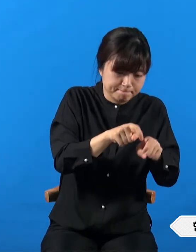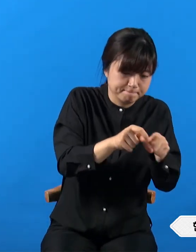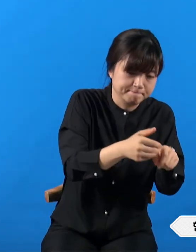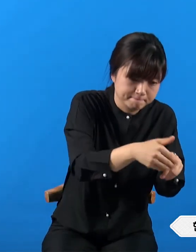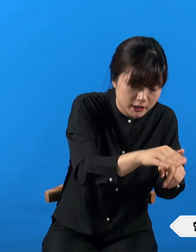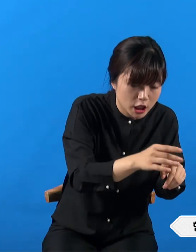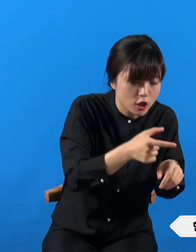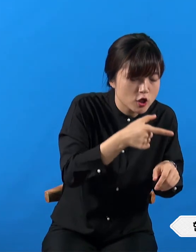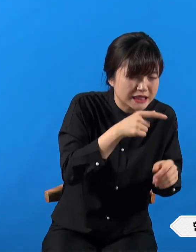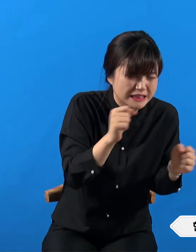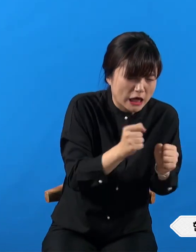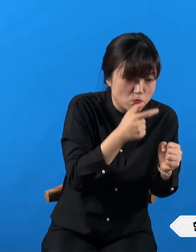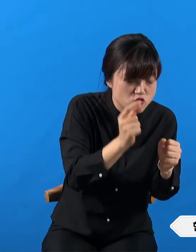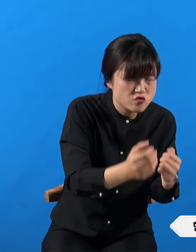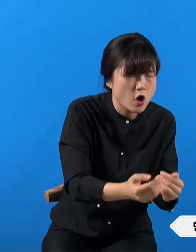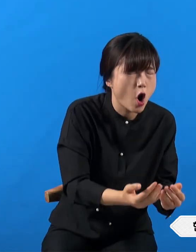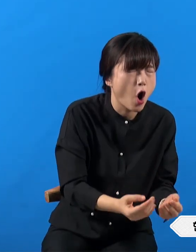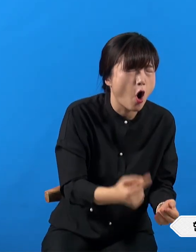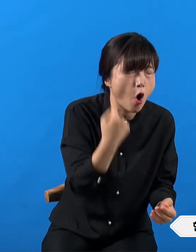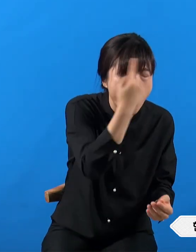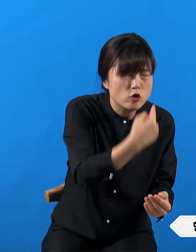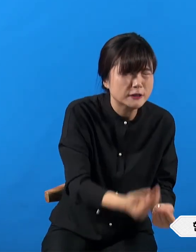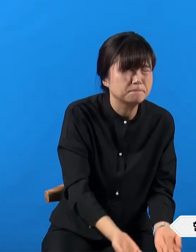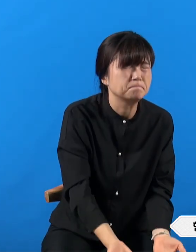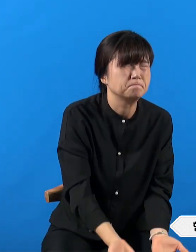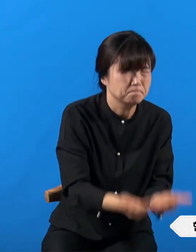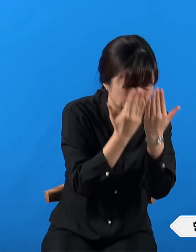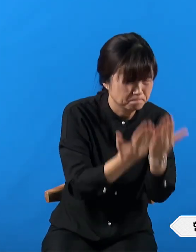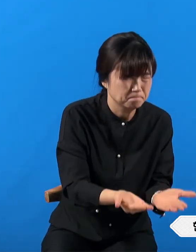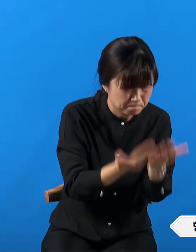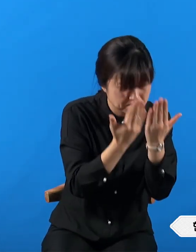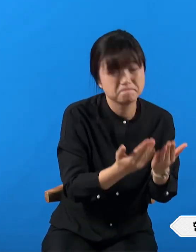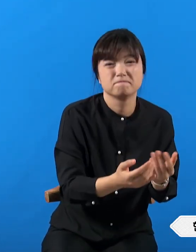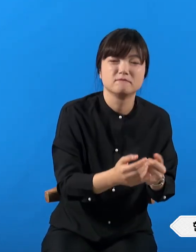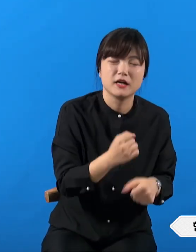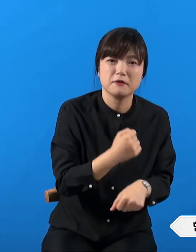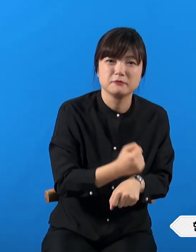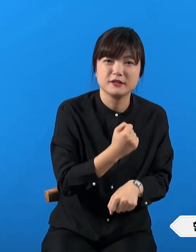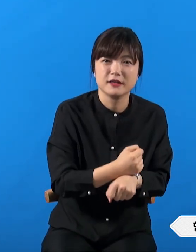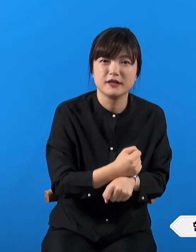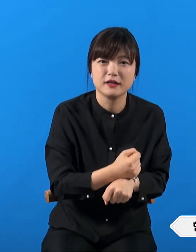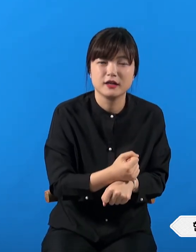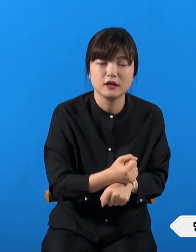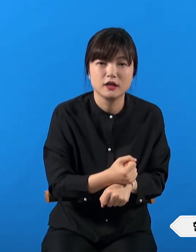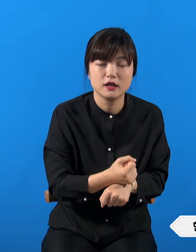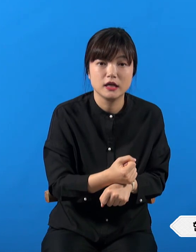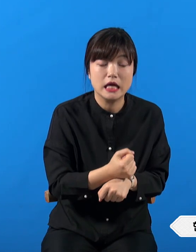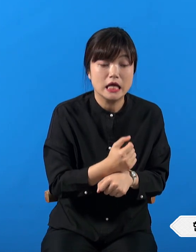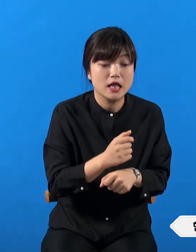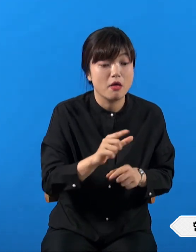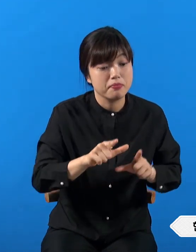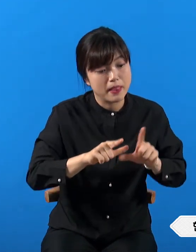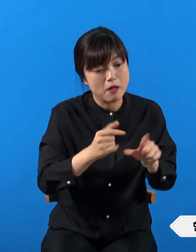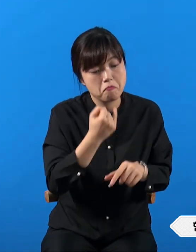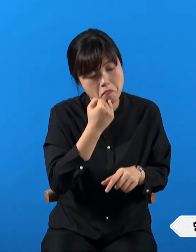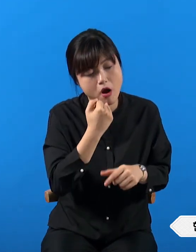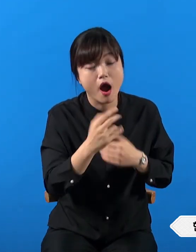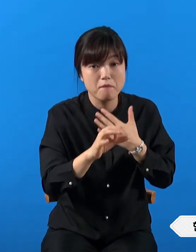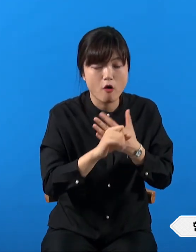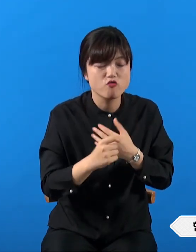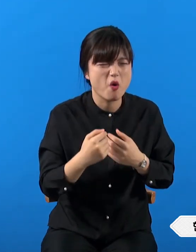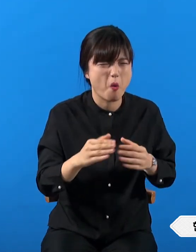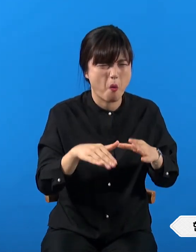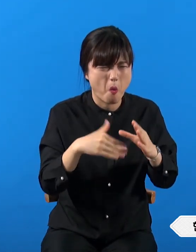깨끗한 물을 한 움큼 얼굴에 뿌립니다. 날이 풀릴 때는 아예 온몸을 물에 담그기도